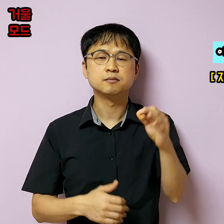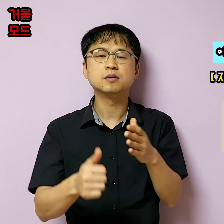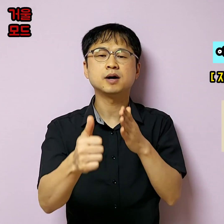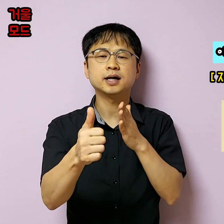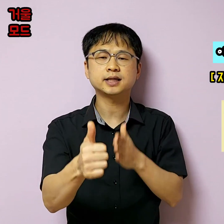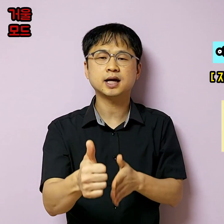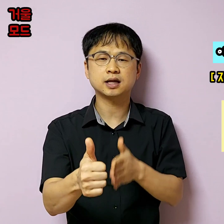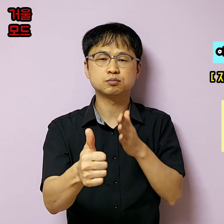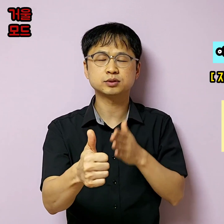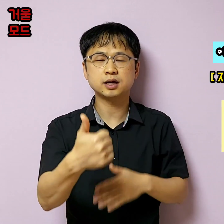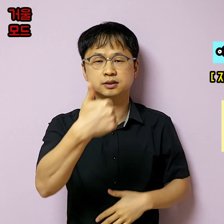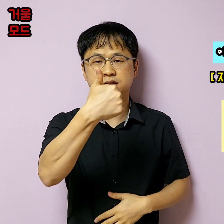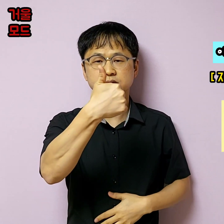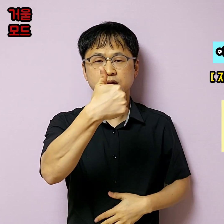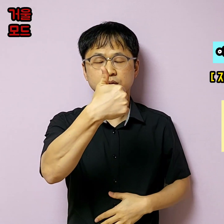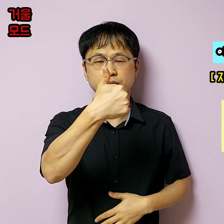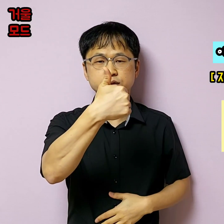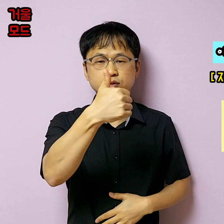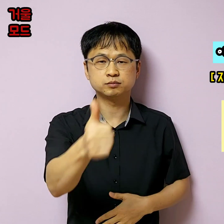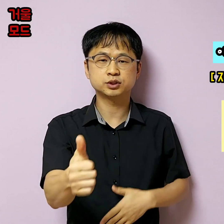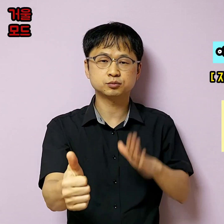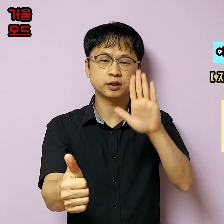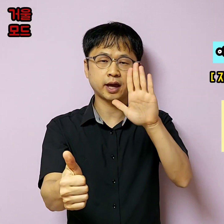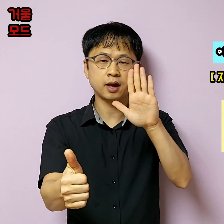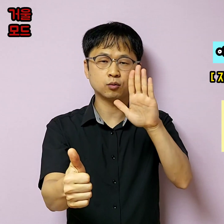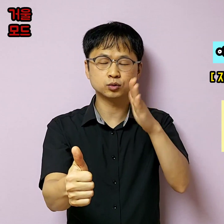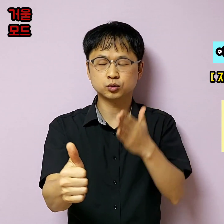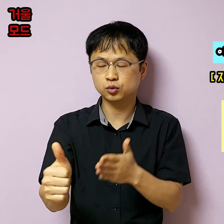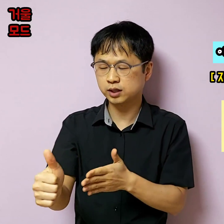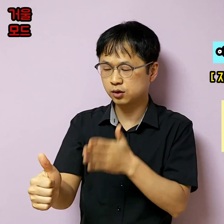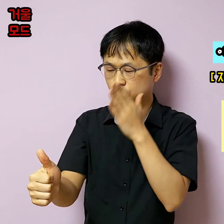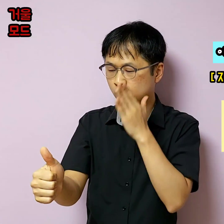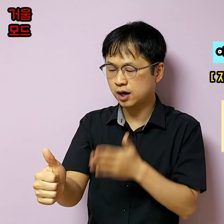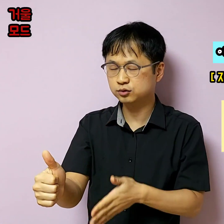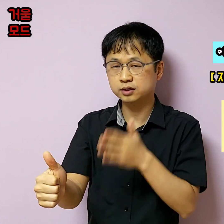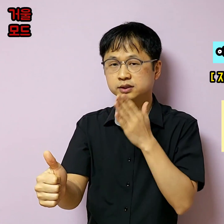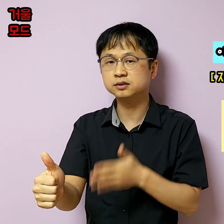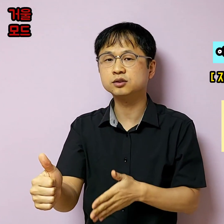뭐뭐 하자라는 부탁은 왼손 엄지주먹에 오른손 손날로 악수하듯이